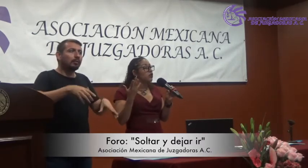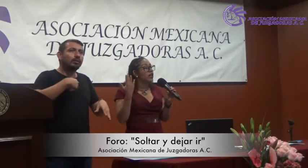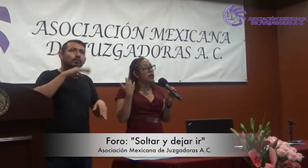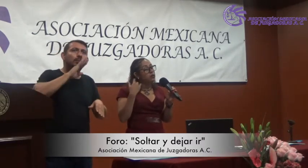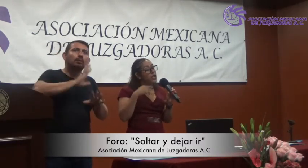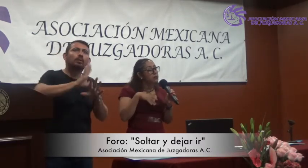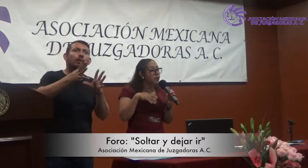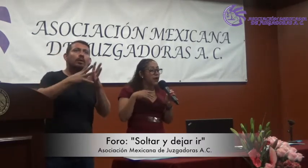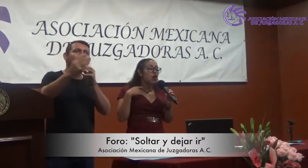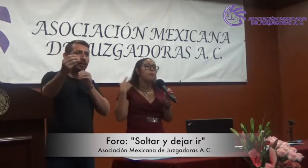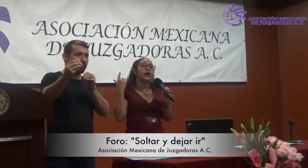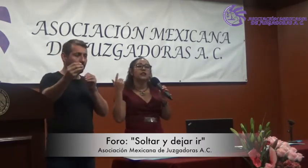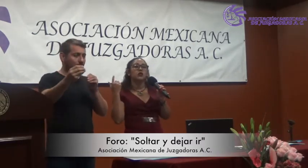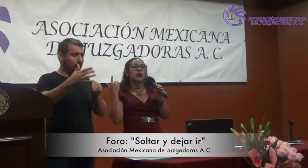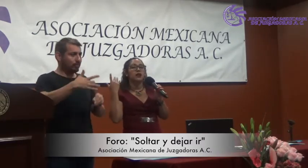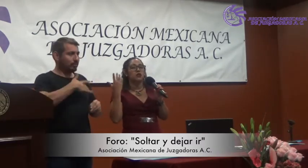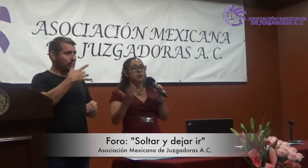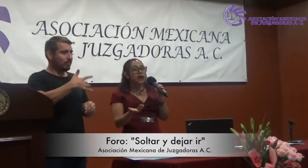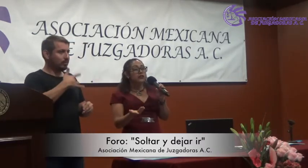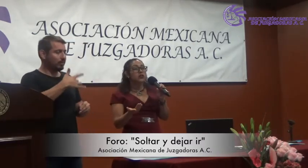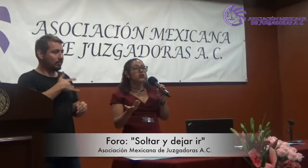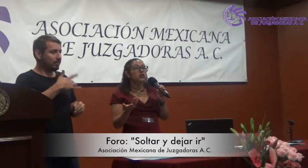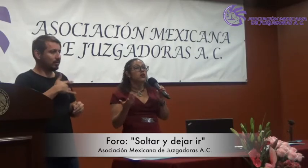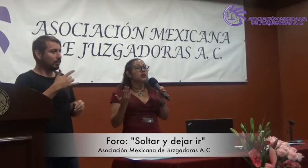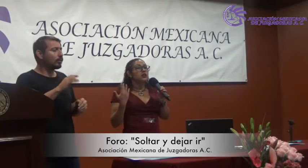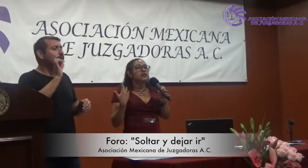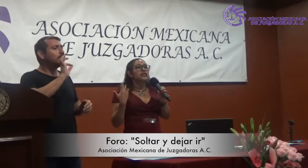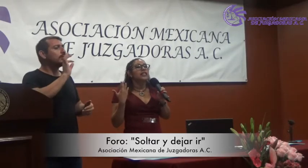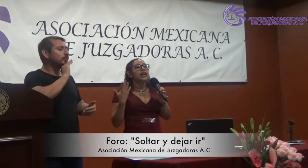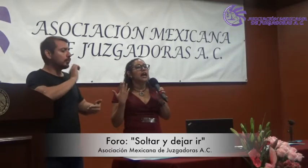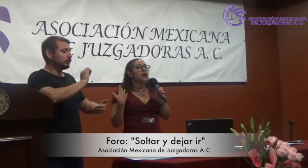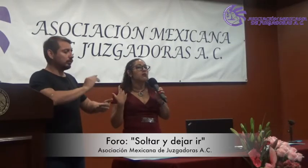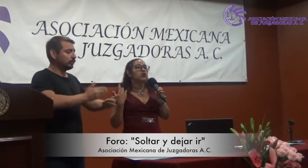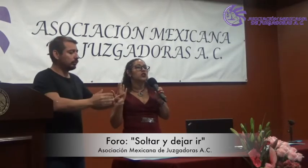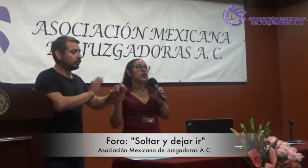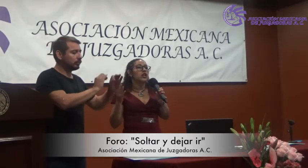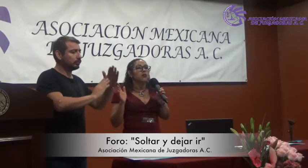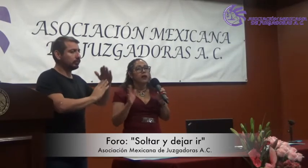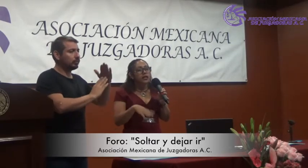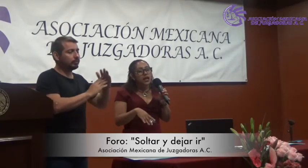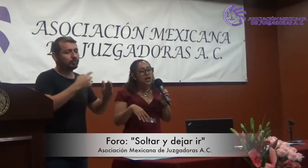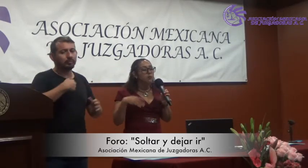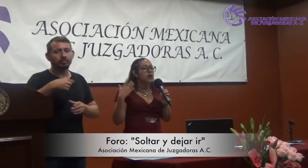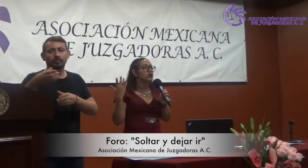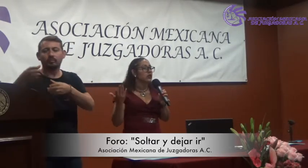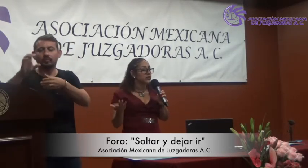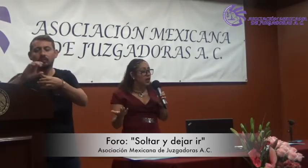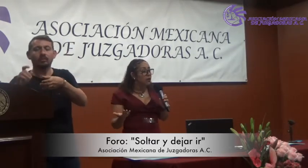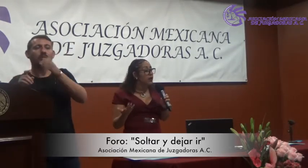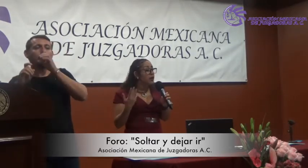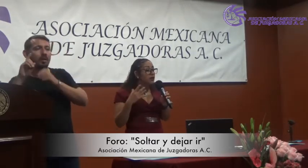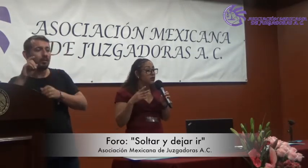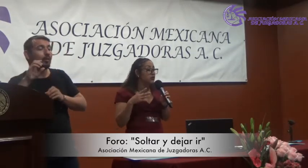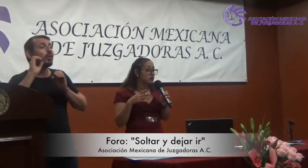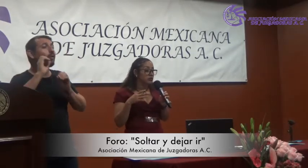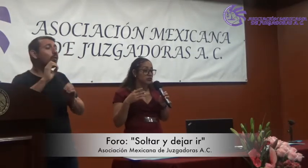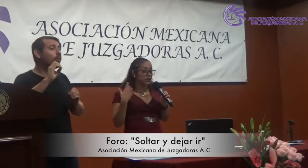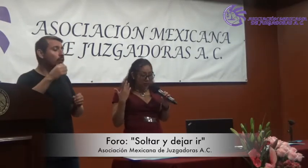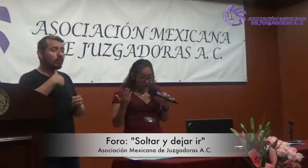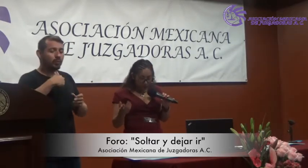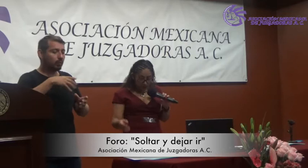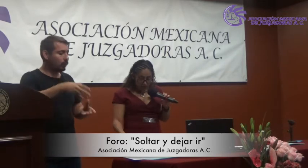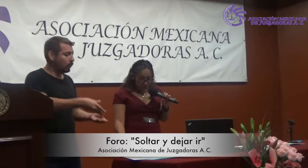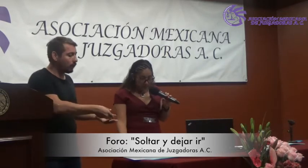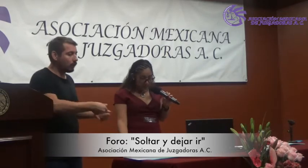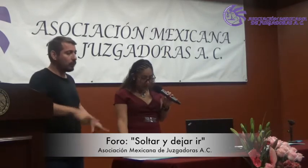drásticos, cuando dejamos el biberón para tomar en un vaso, si dejamos el pañal para utilizar el baño,